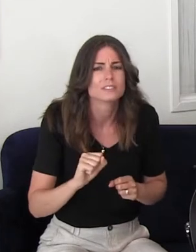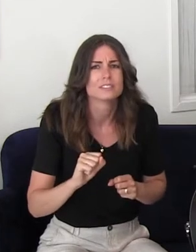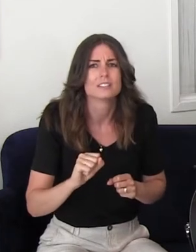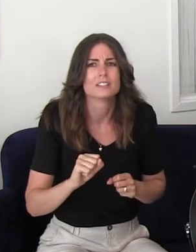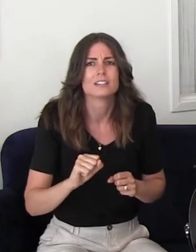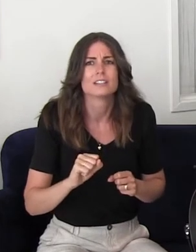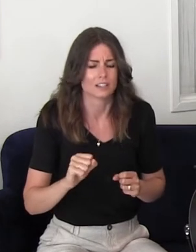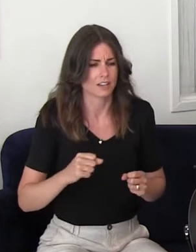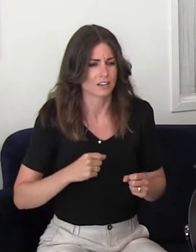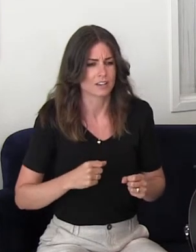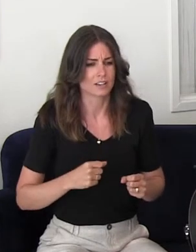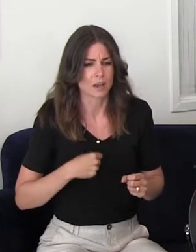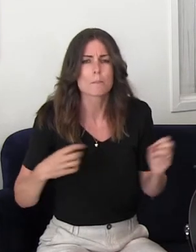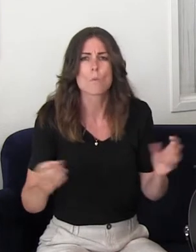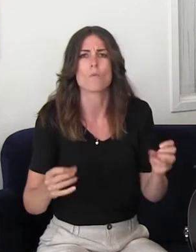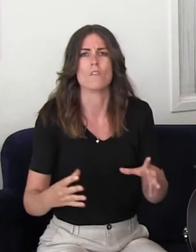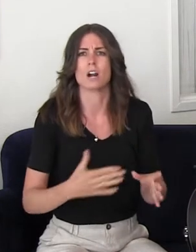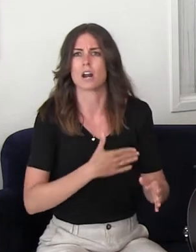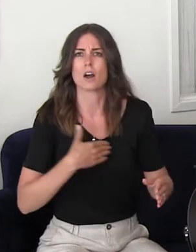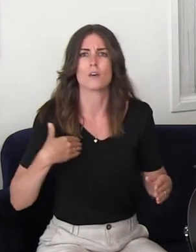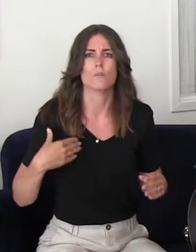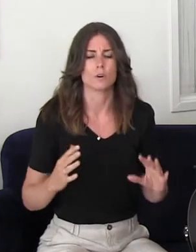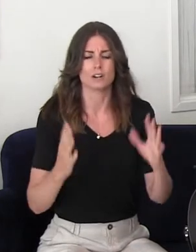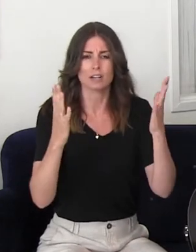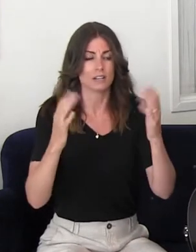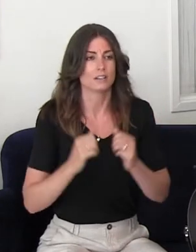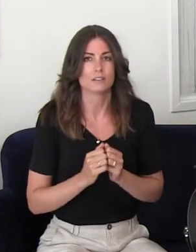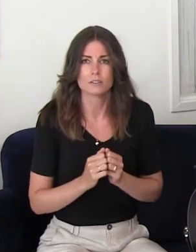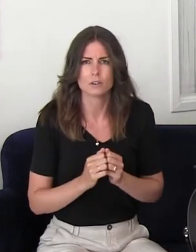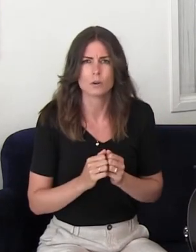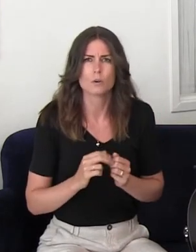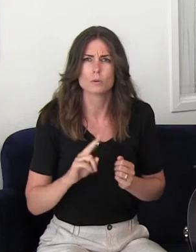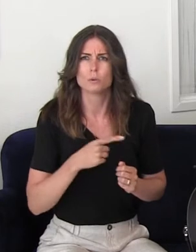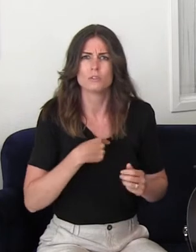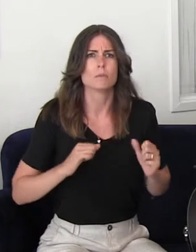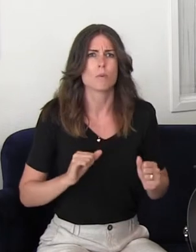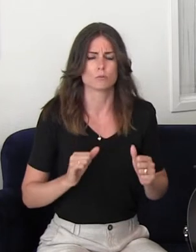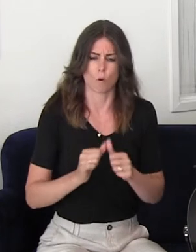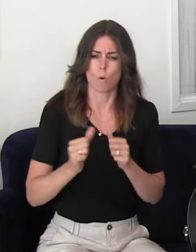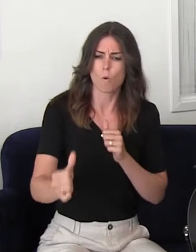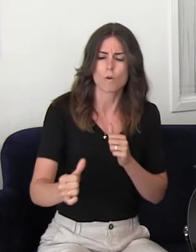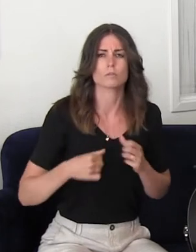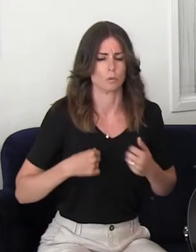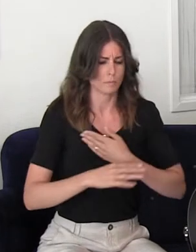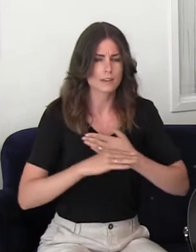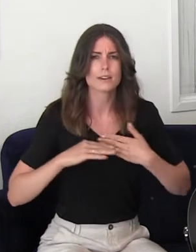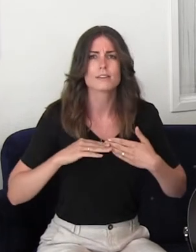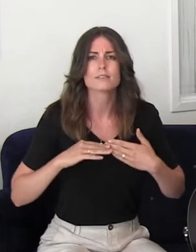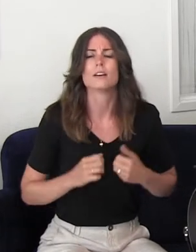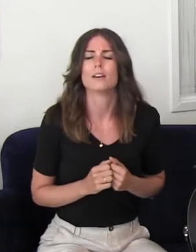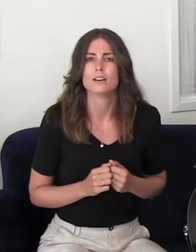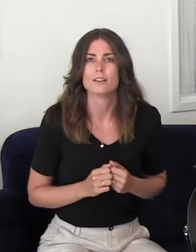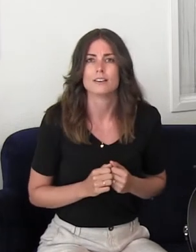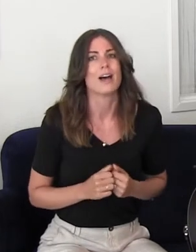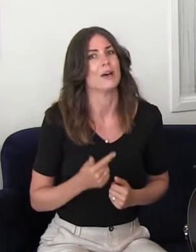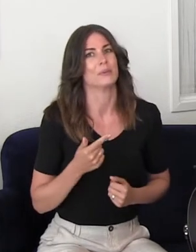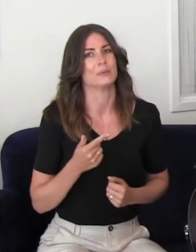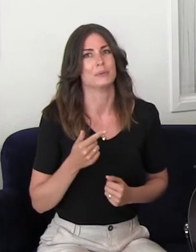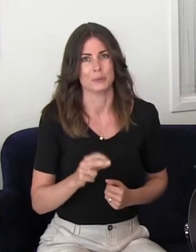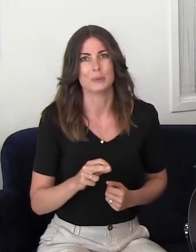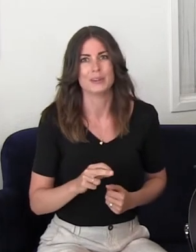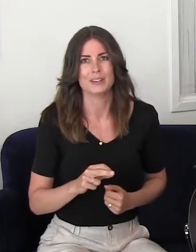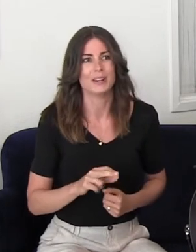tillvaro förändrades och mycket handlar om att avstå saker och begränsa sig. Vilken tur att det finns